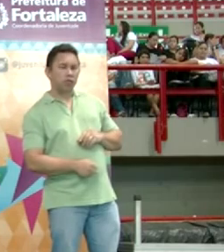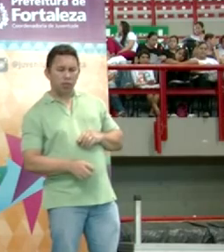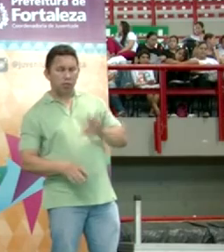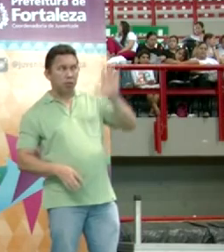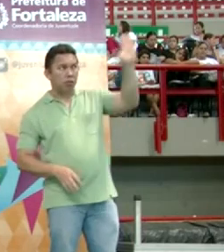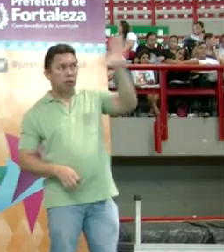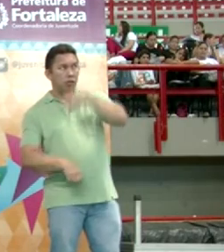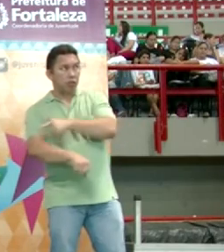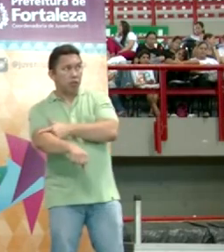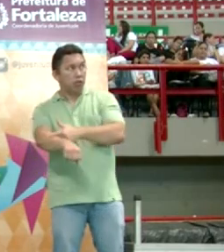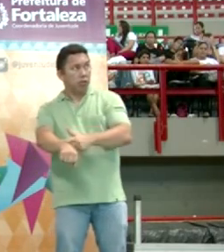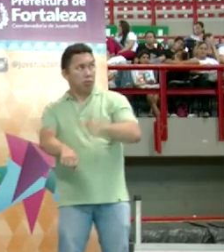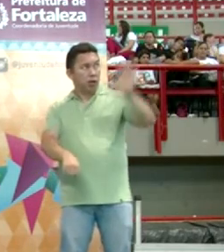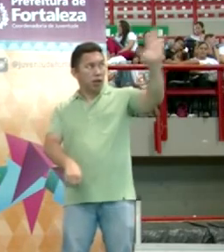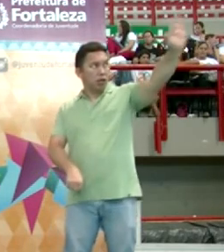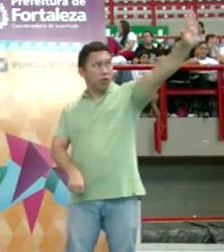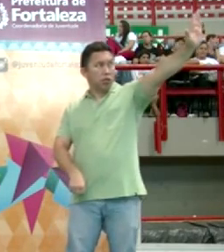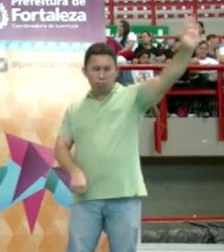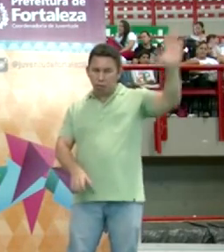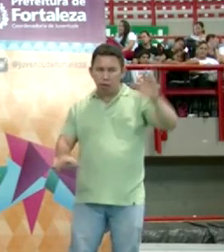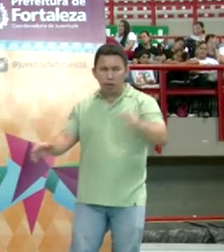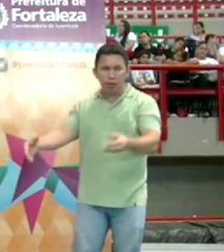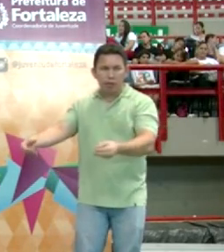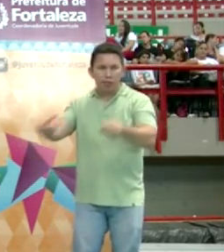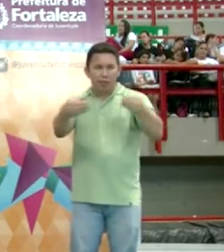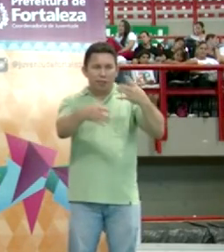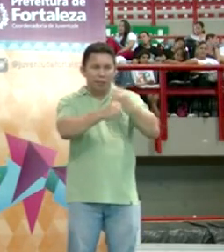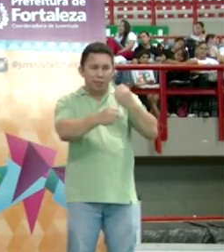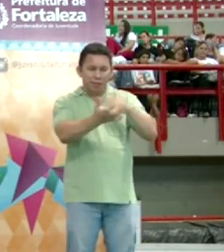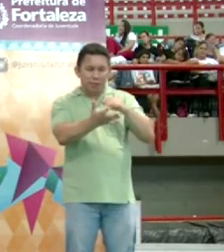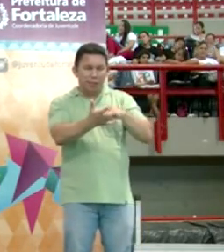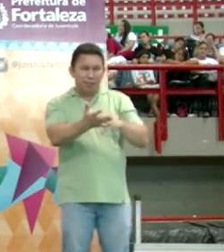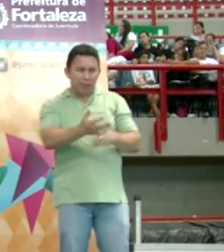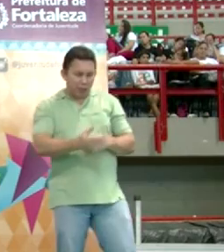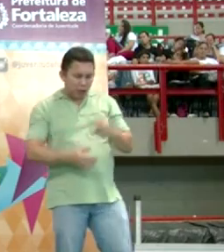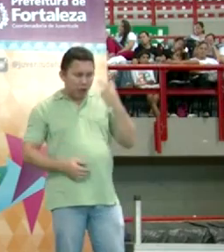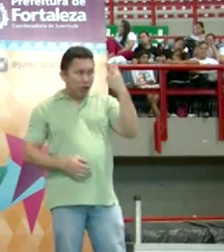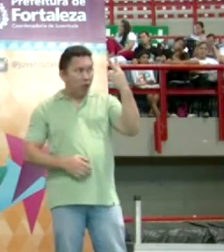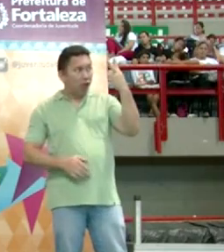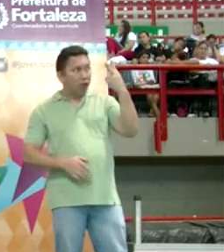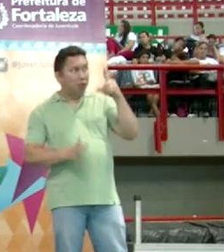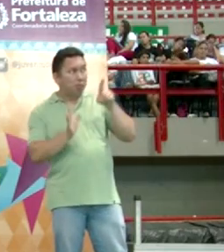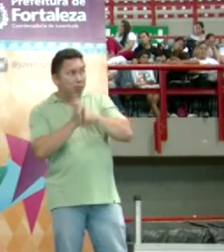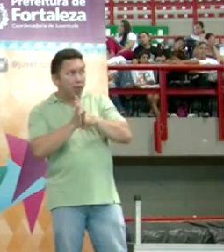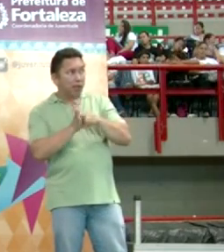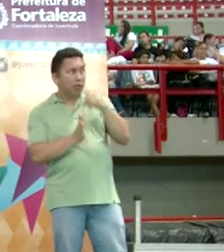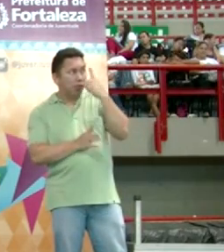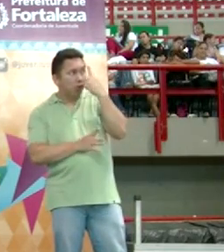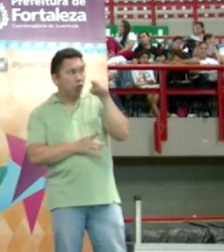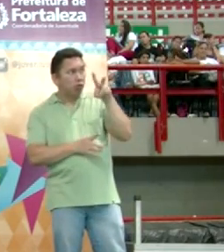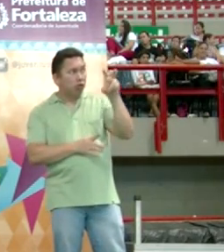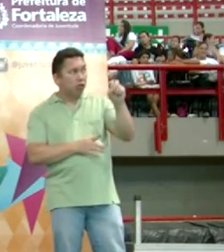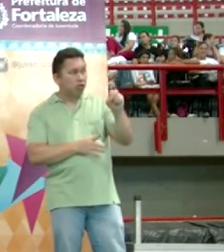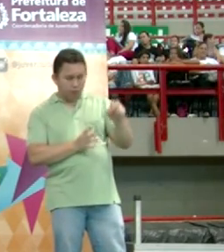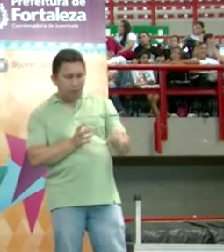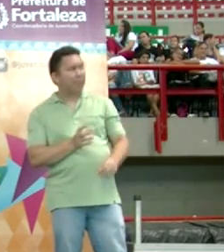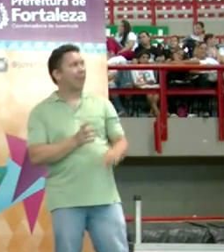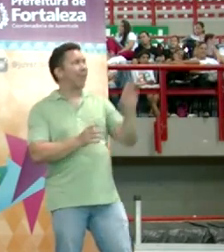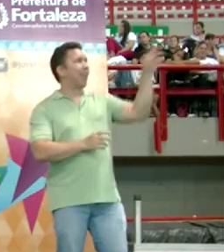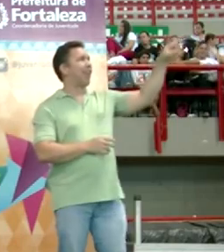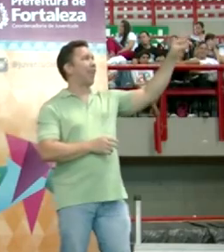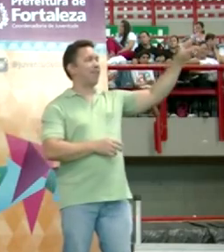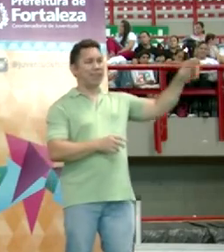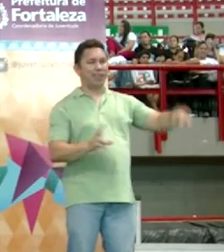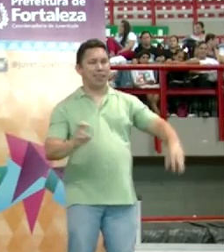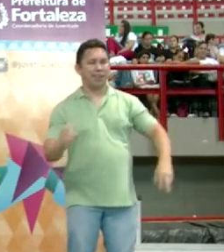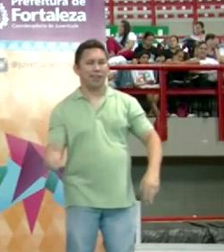50, ela pegou a calculadora. Não confiou em mim, ó. Aí pegou a calculadora. 2 menos 1,50. É mesmo, é mesmo. Pelo amor de Deus, aí tá, é